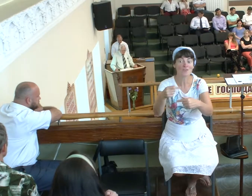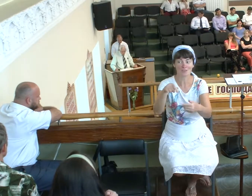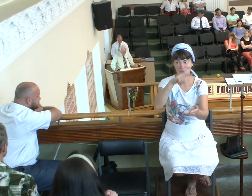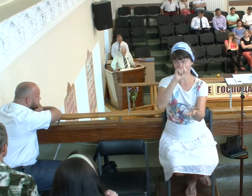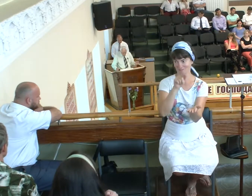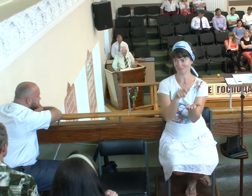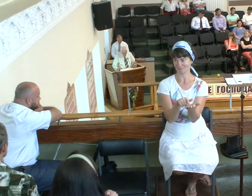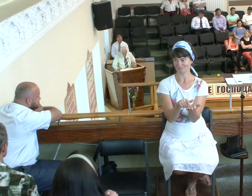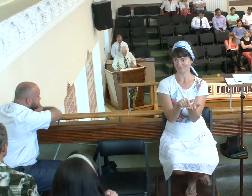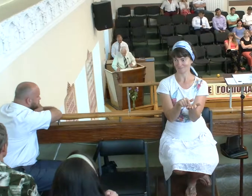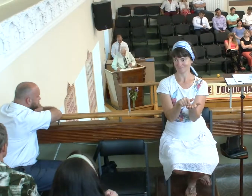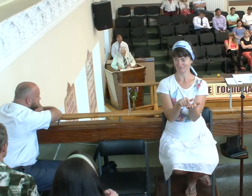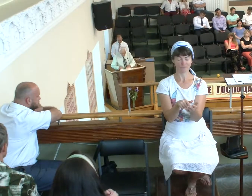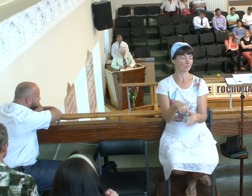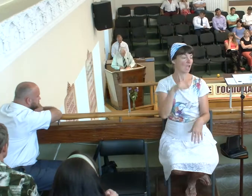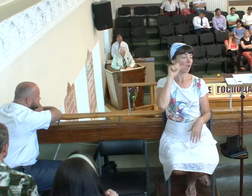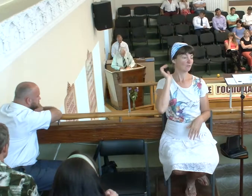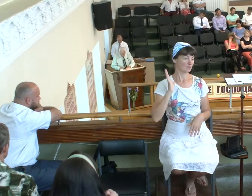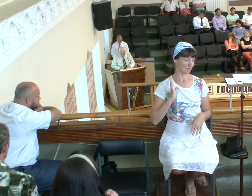вечность. Знаете, вчера мы были